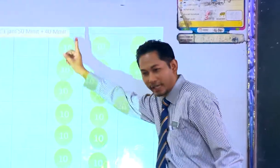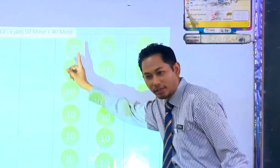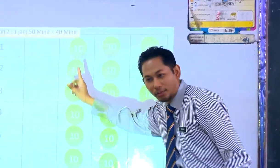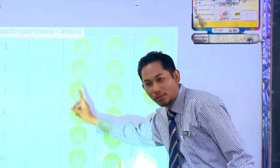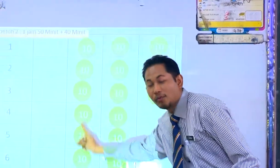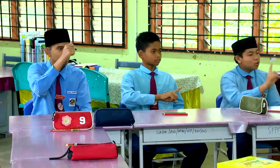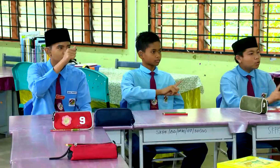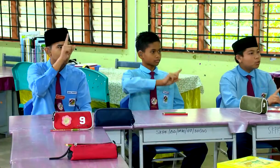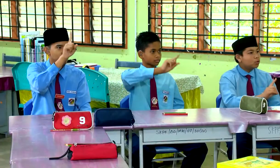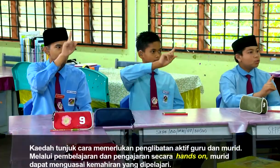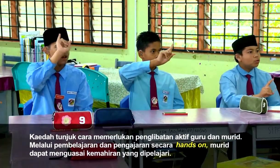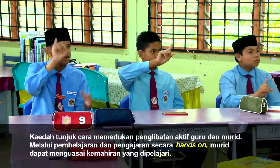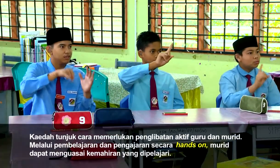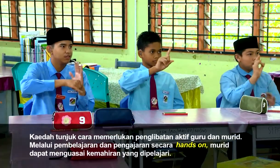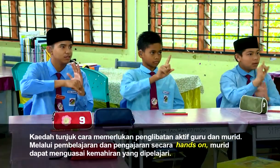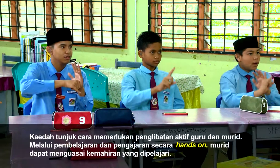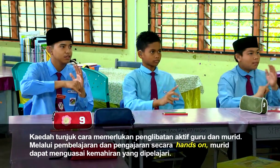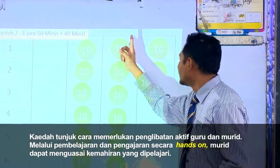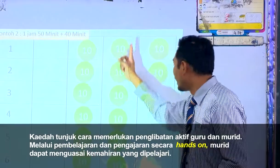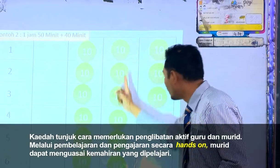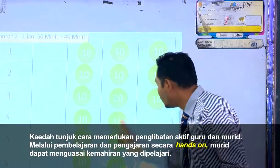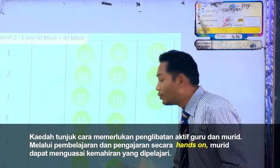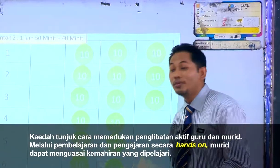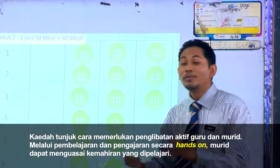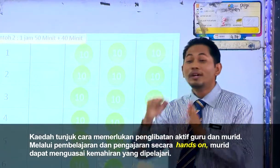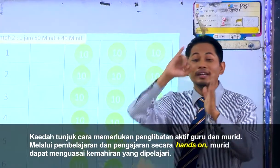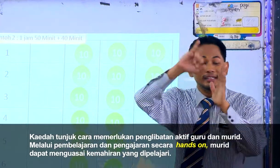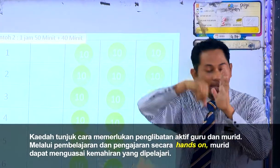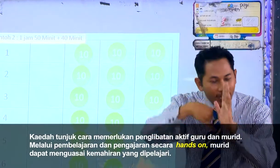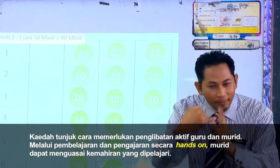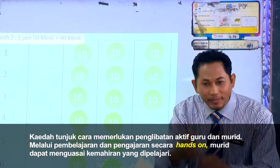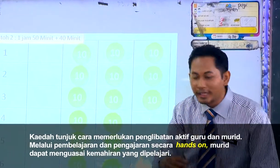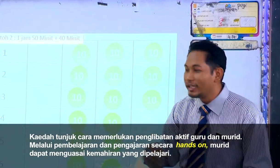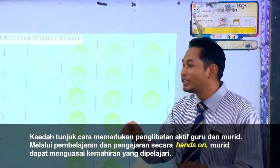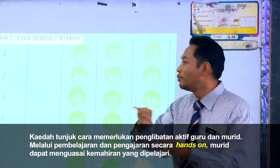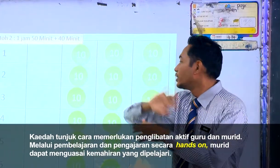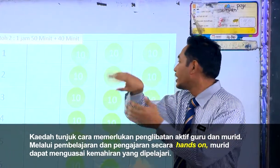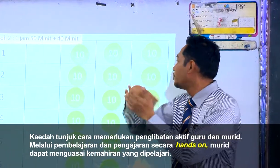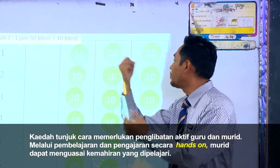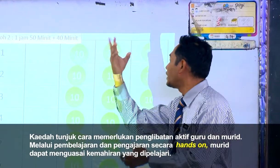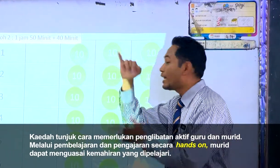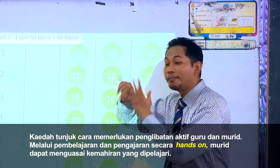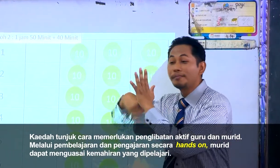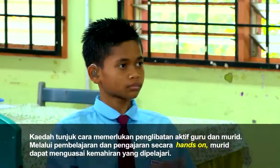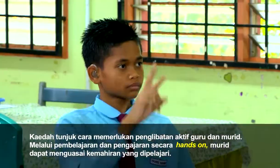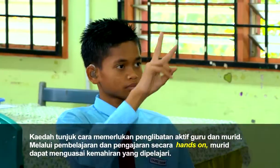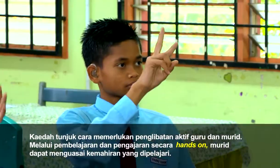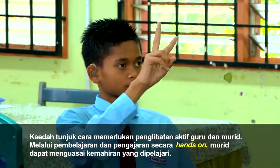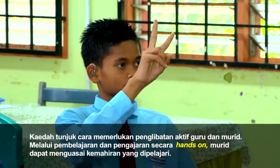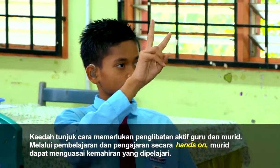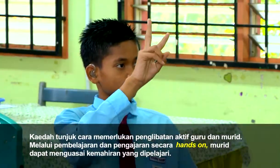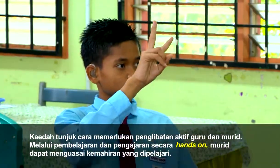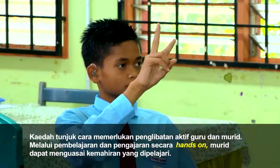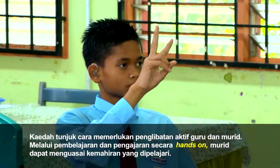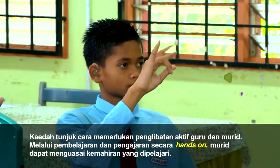Satu jam. Jam. Satu jam. Jadi semua sekali berapa jam? 2 jam. 2